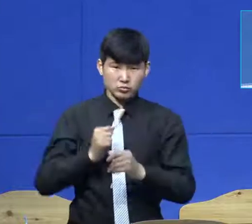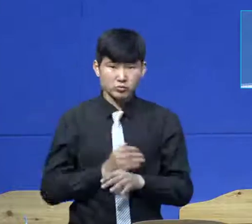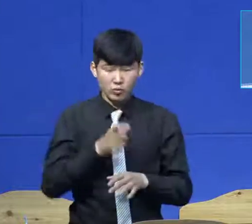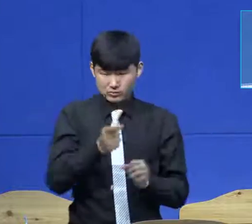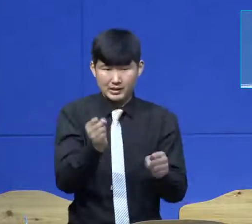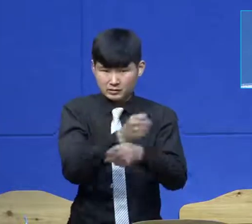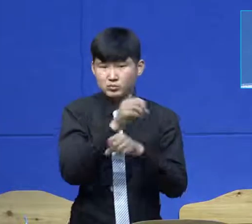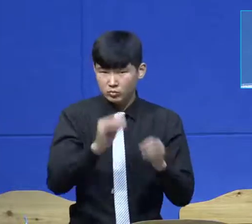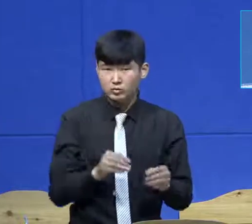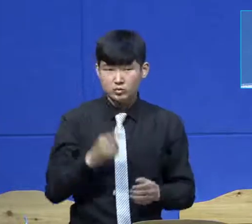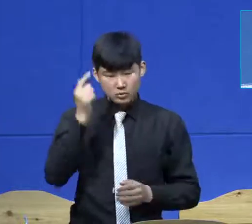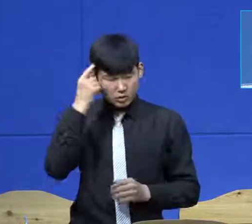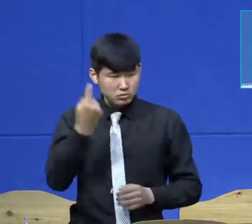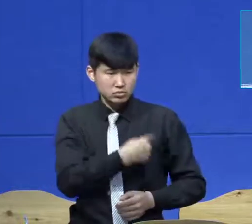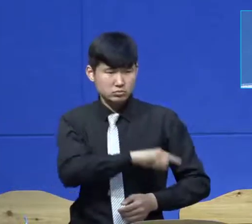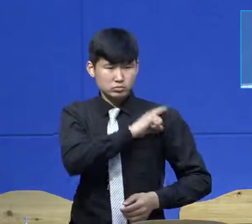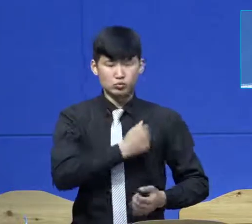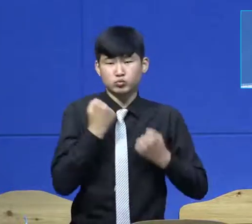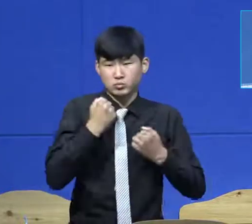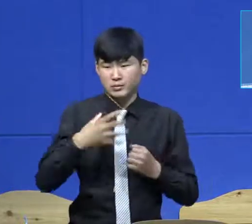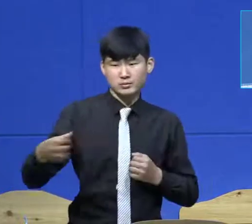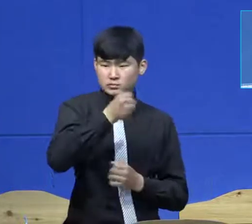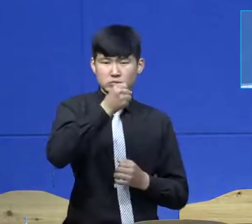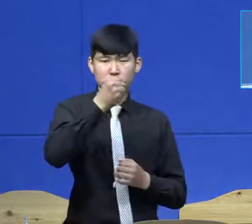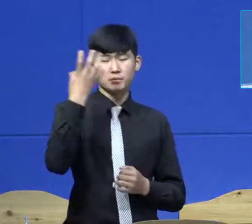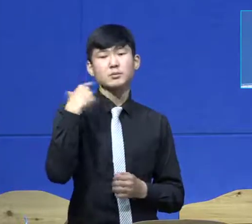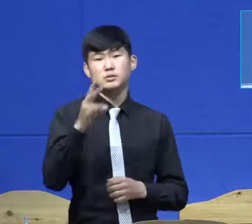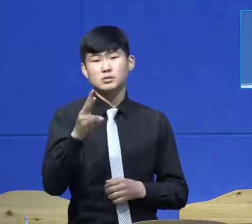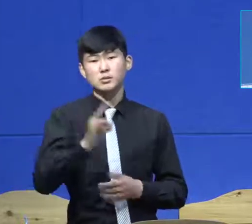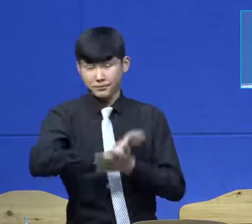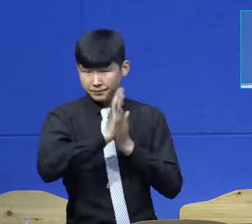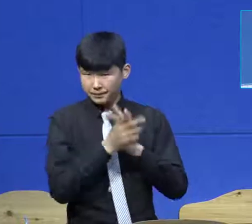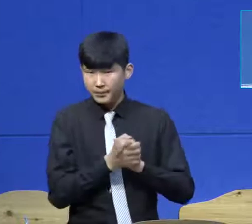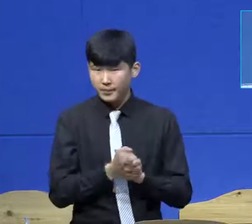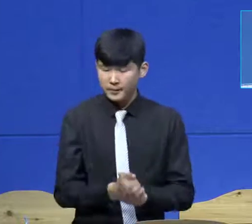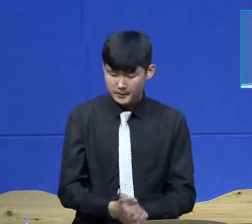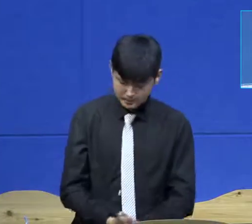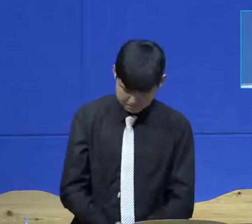Бүр туйлын тэргүүлэх хүчийг атгахчихсан байсан. Гэхдээ